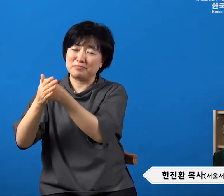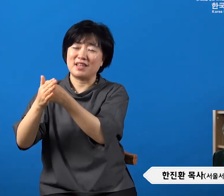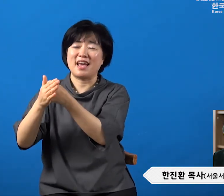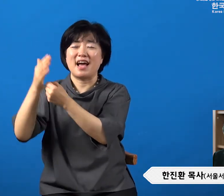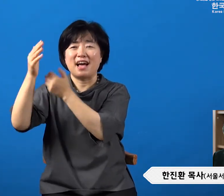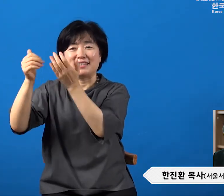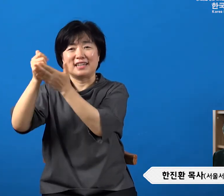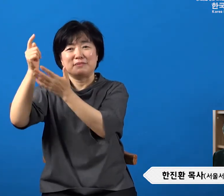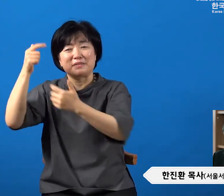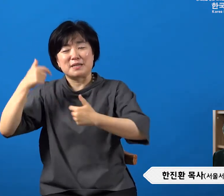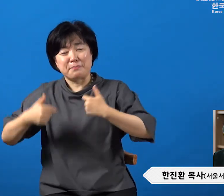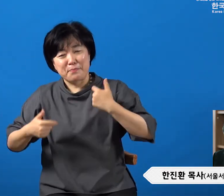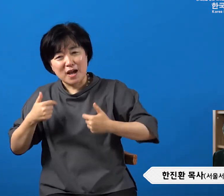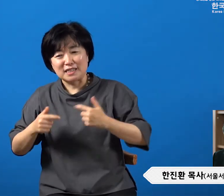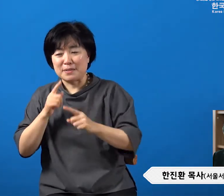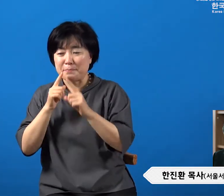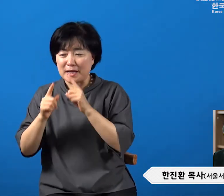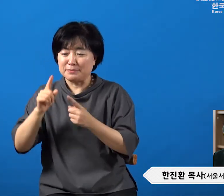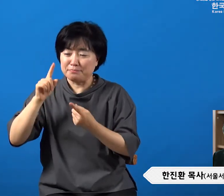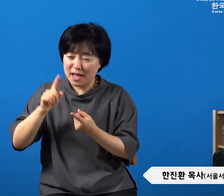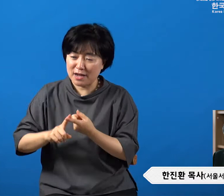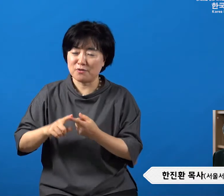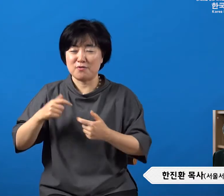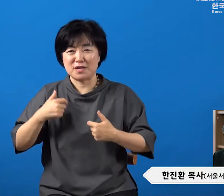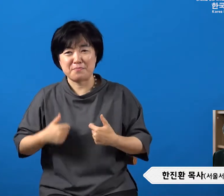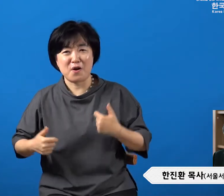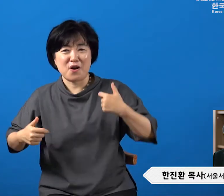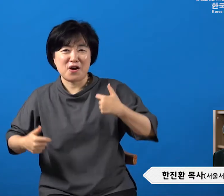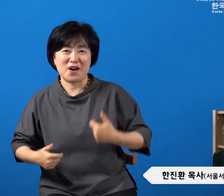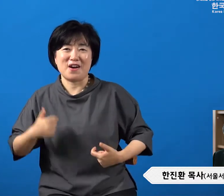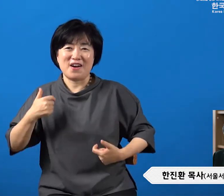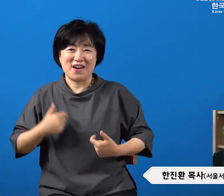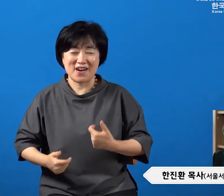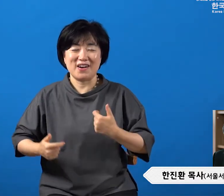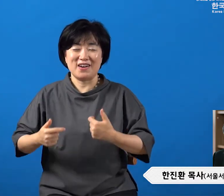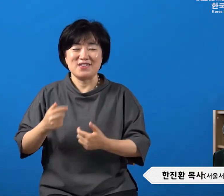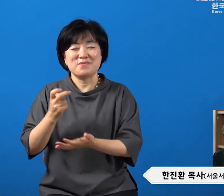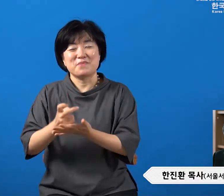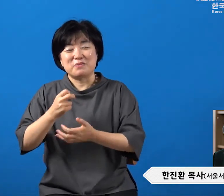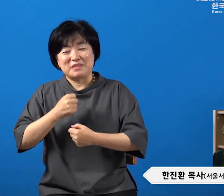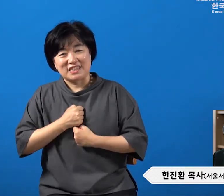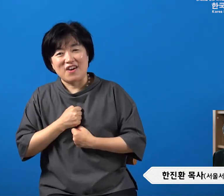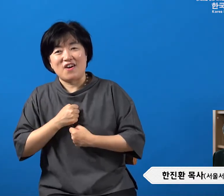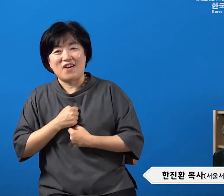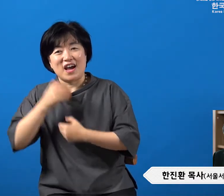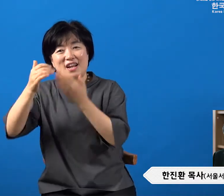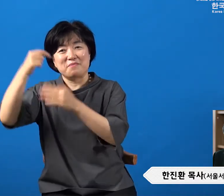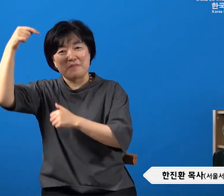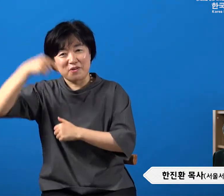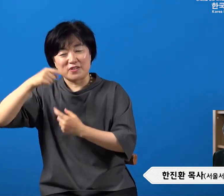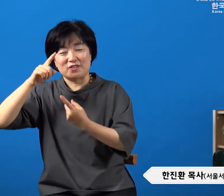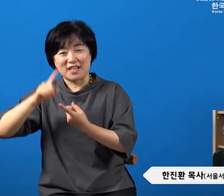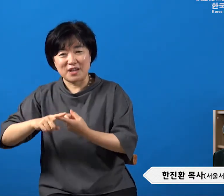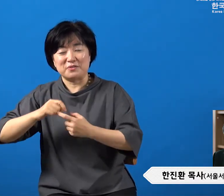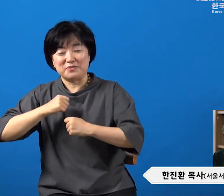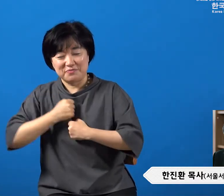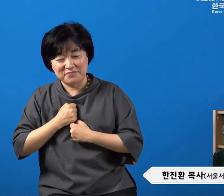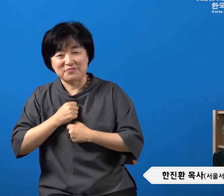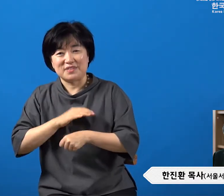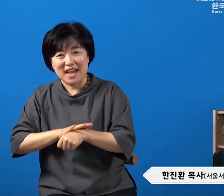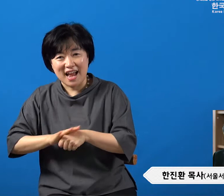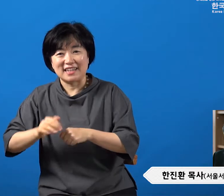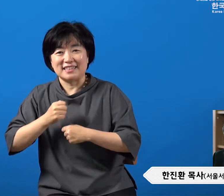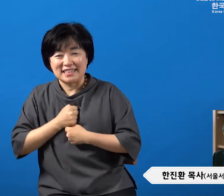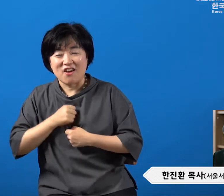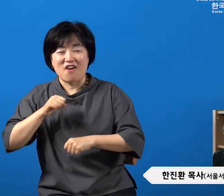때문에 하나님이 기뻐하시는 이 말씀 내가 지켜야 되겠다, 사랑해서 지킵니다. 그러니까 우리는 말씀을